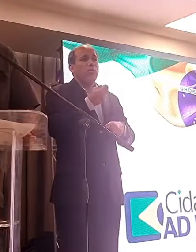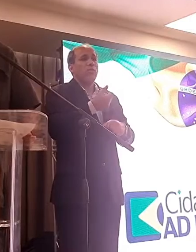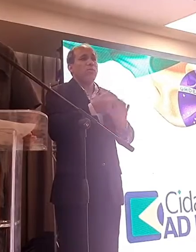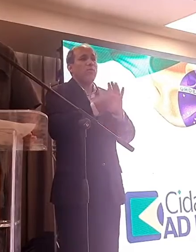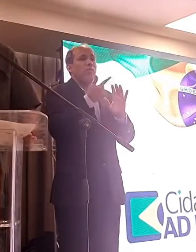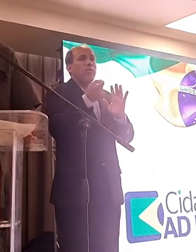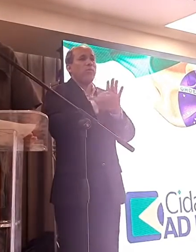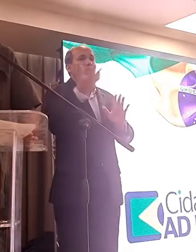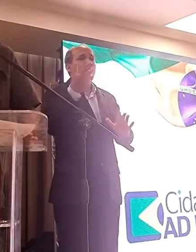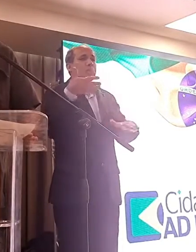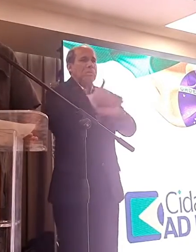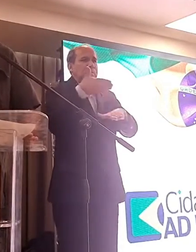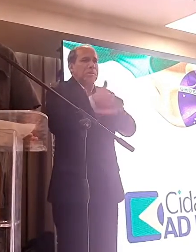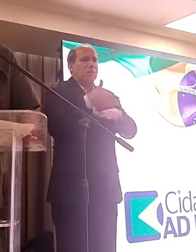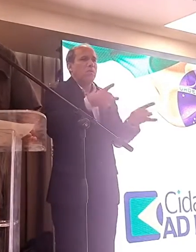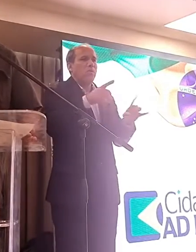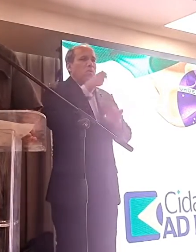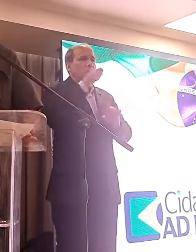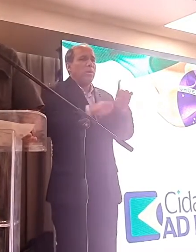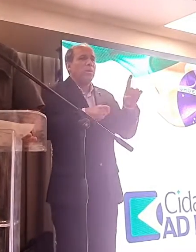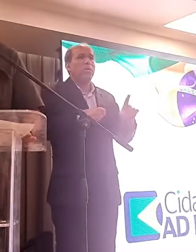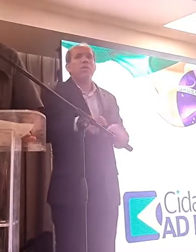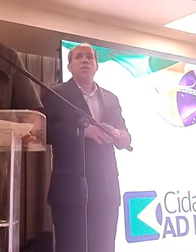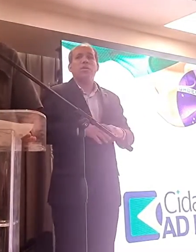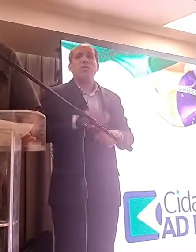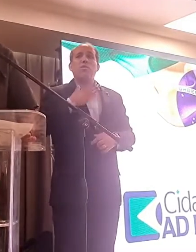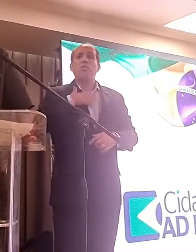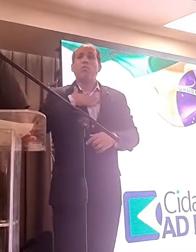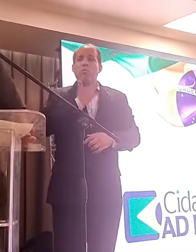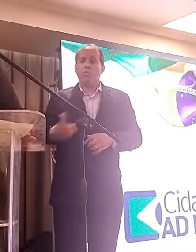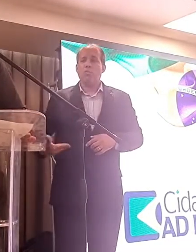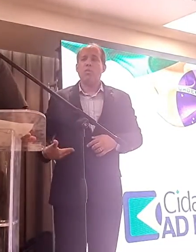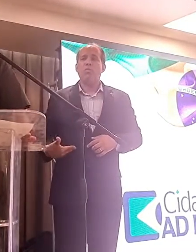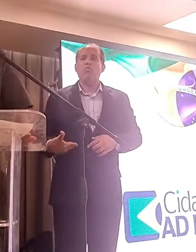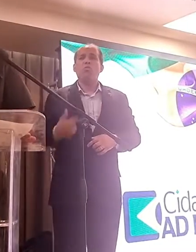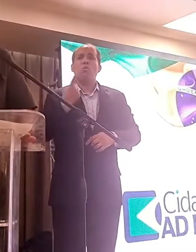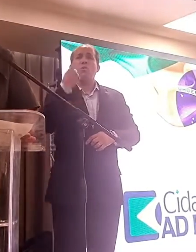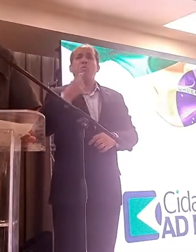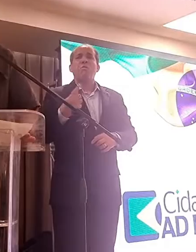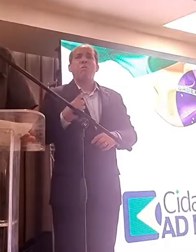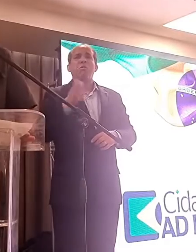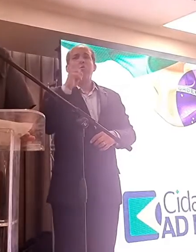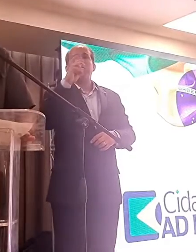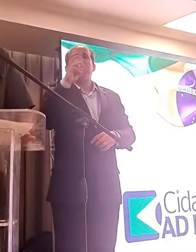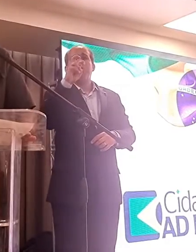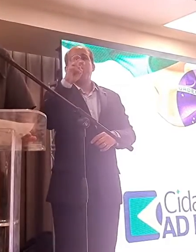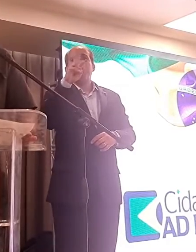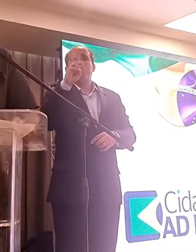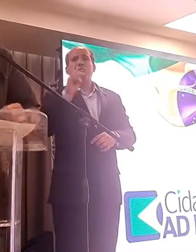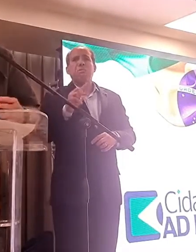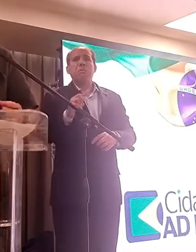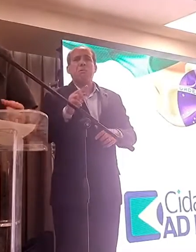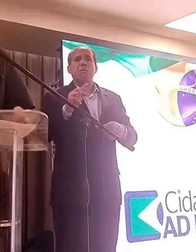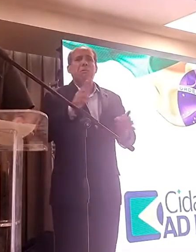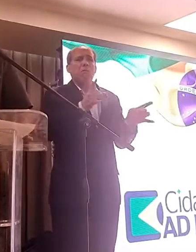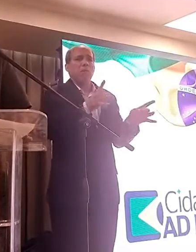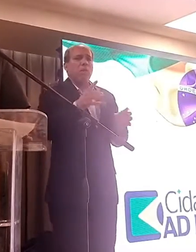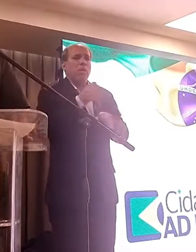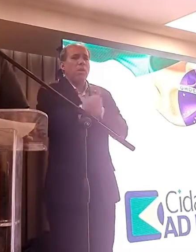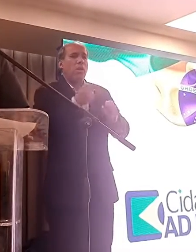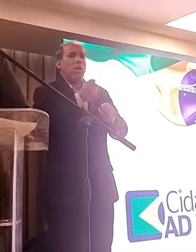governo, 5 por ano. Bem, paz no campo, produtos mais baratos no campo,